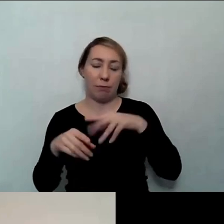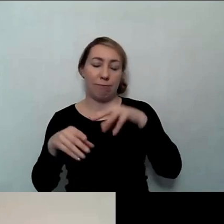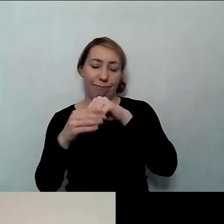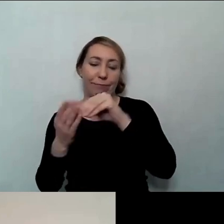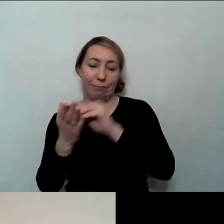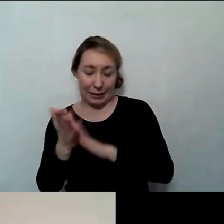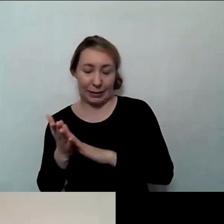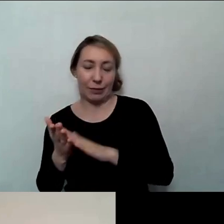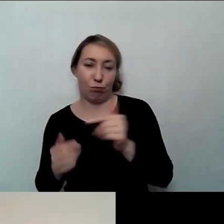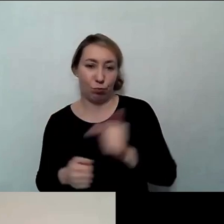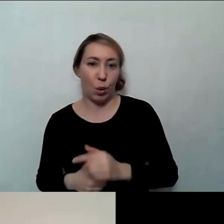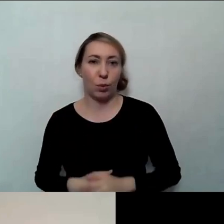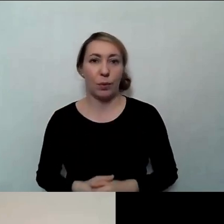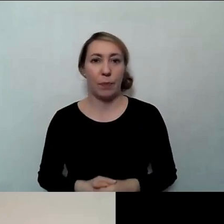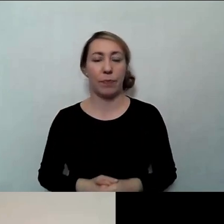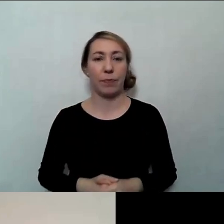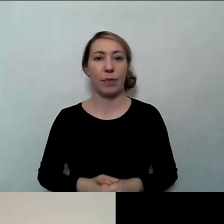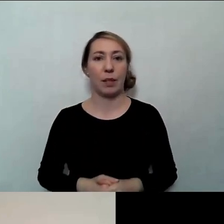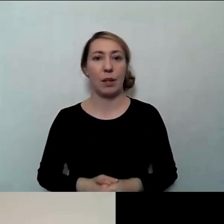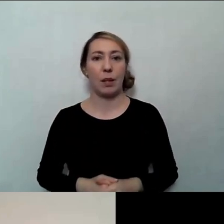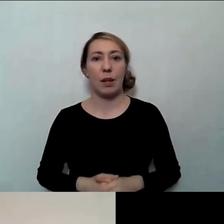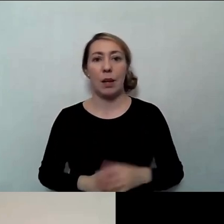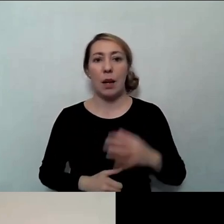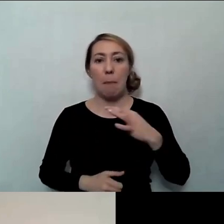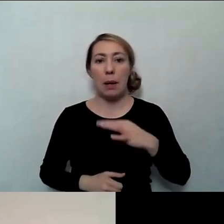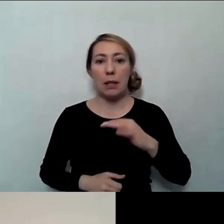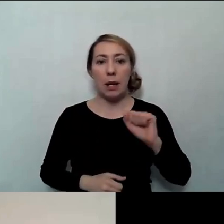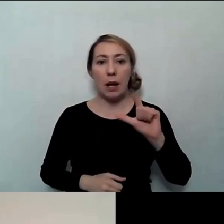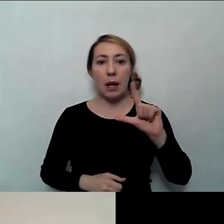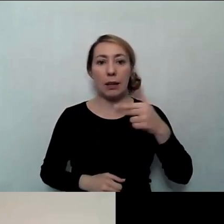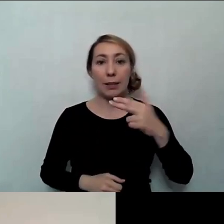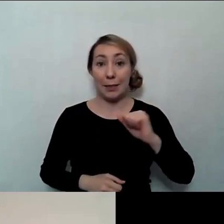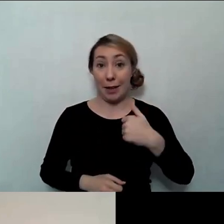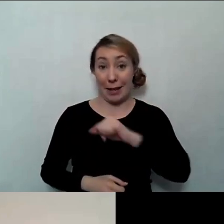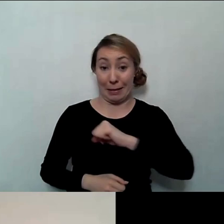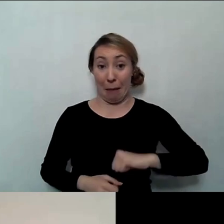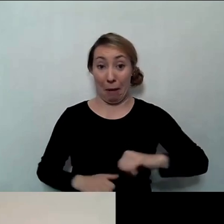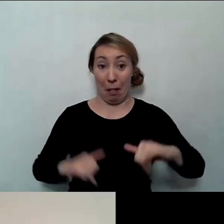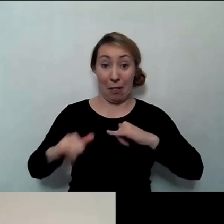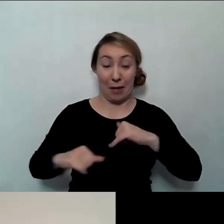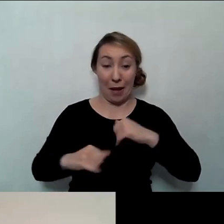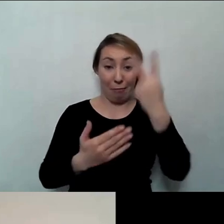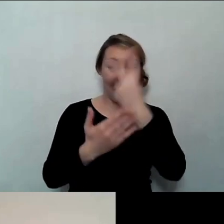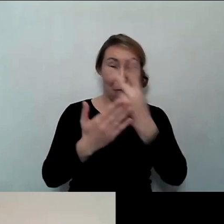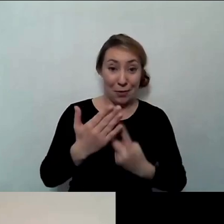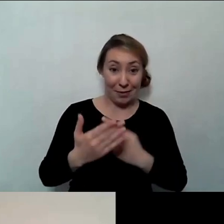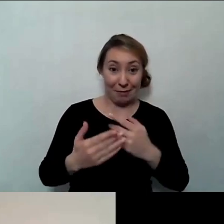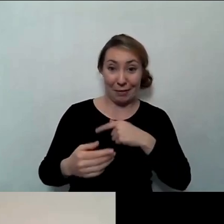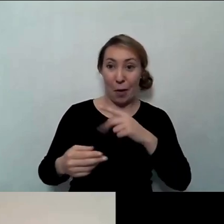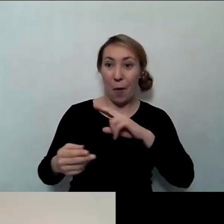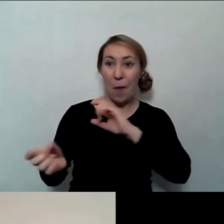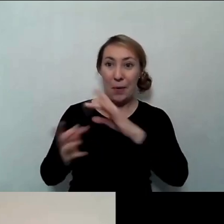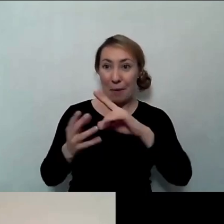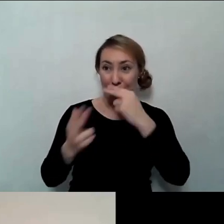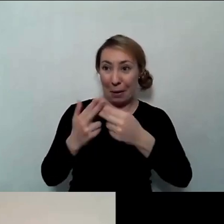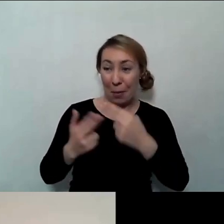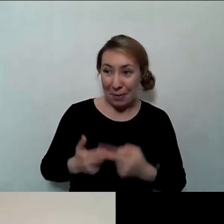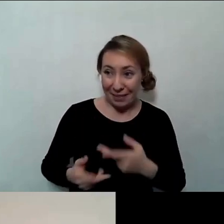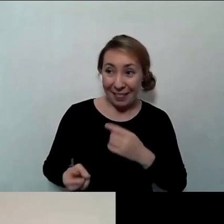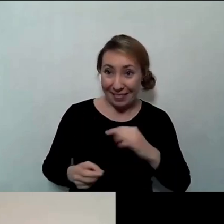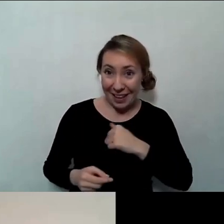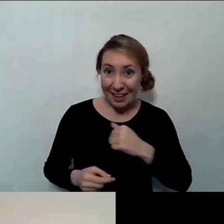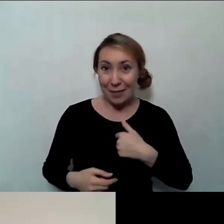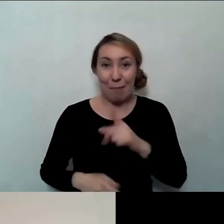uwagę. Nie wiem, pani Alicjo, czy ja sobie tutaj sama nie rządzę za dużo, bo czytam czat i czy mam odpowiadać z czatu na te pytania, czy